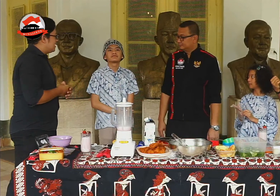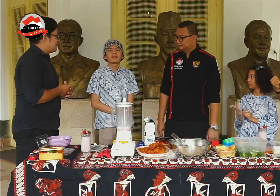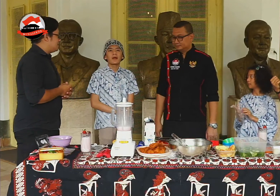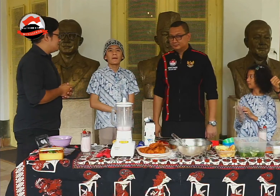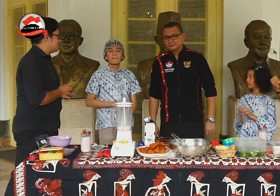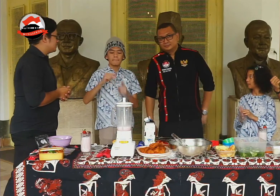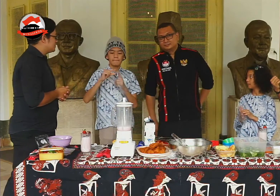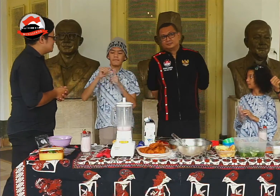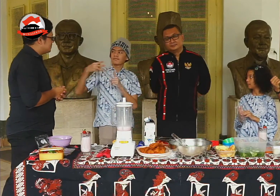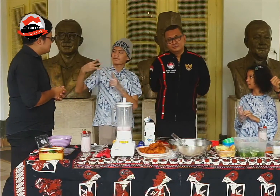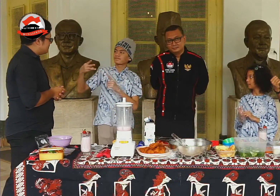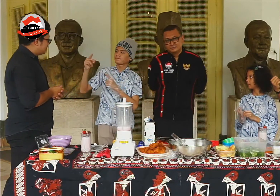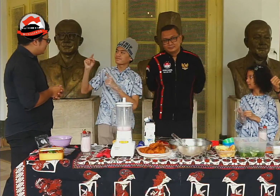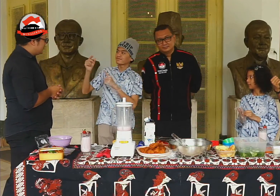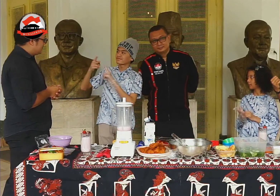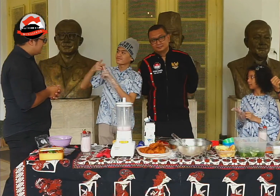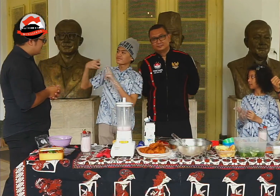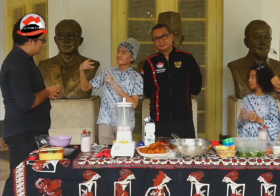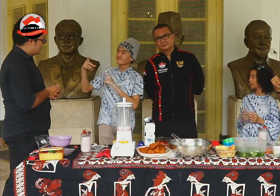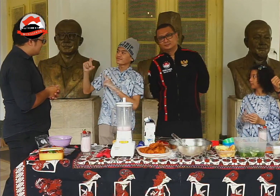Kesannya